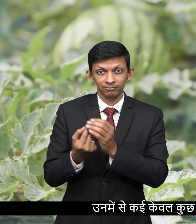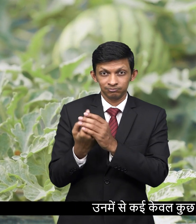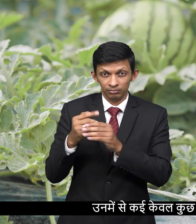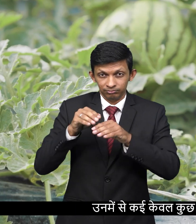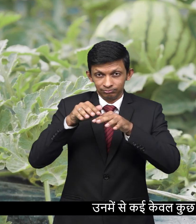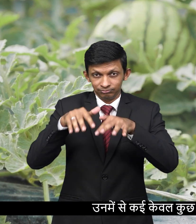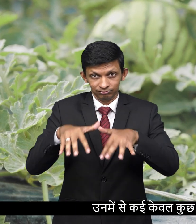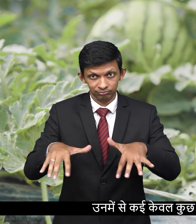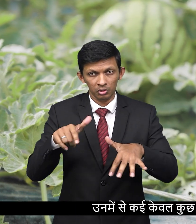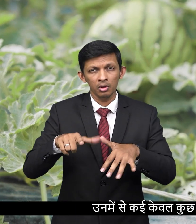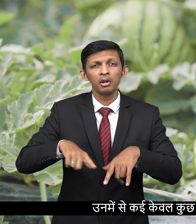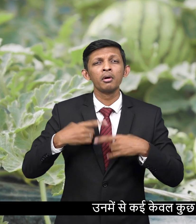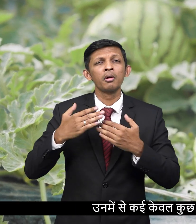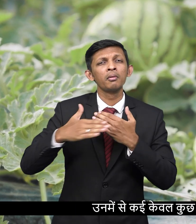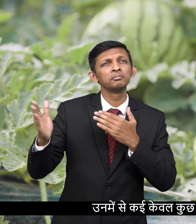जीवित रहती है,